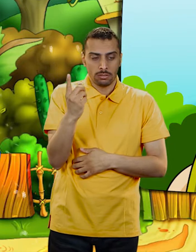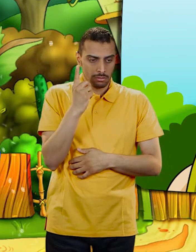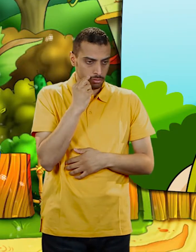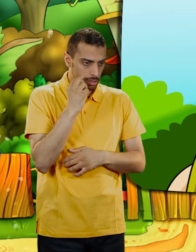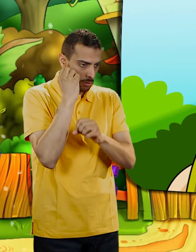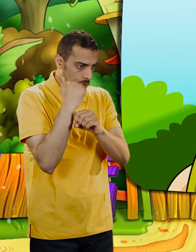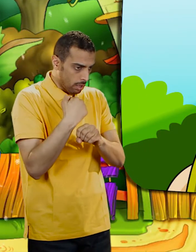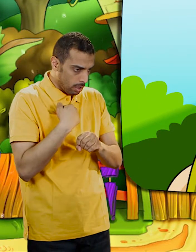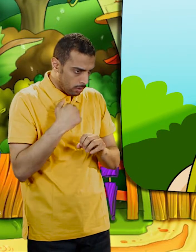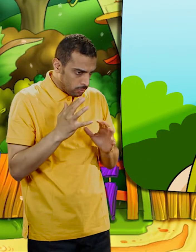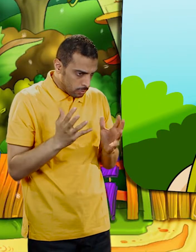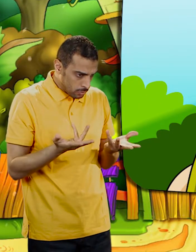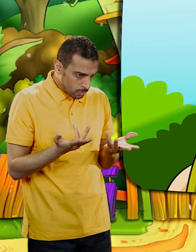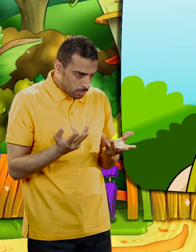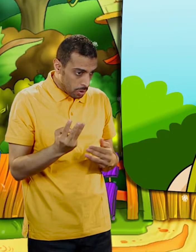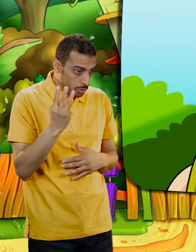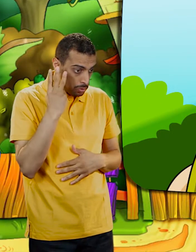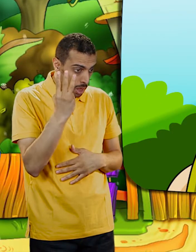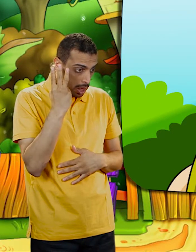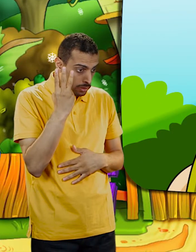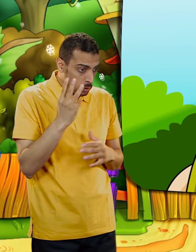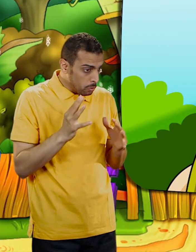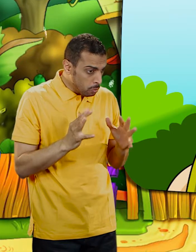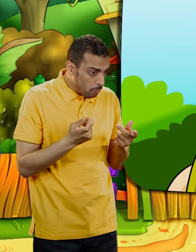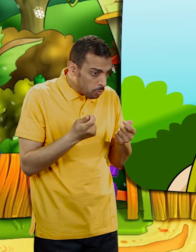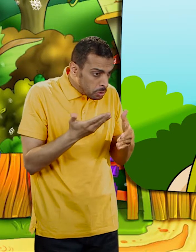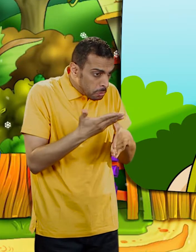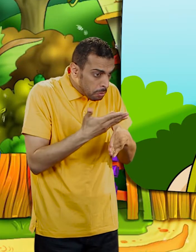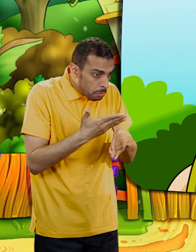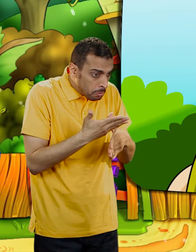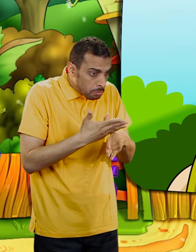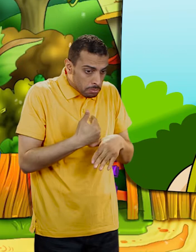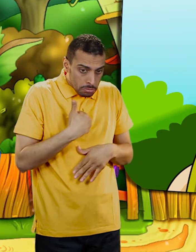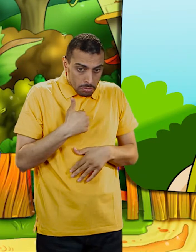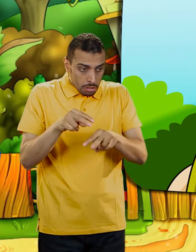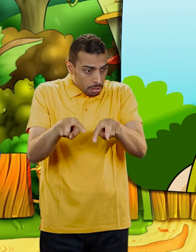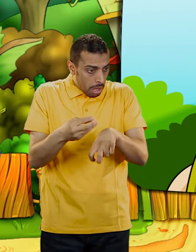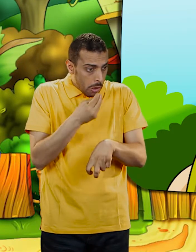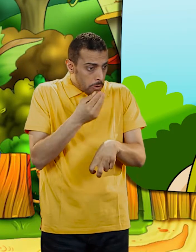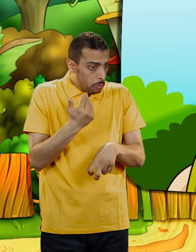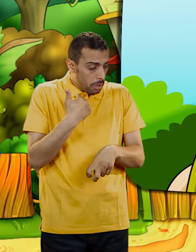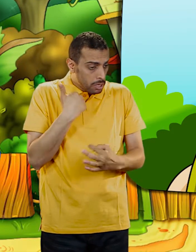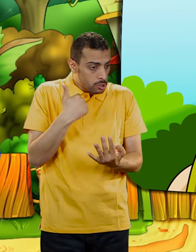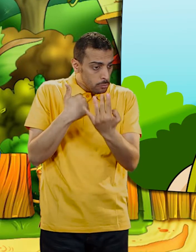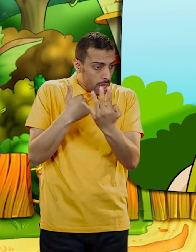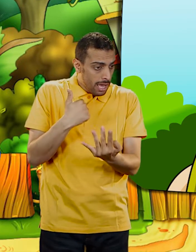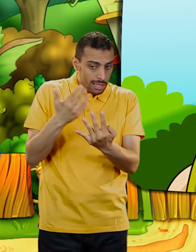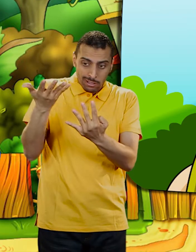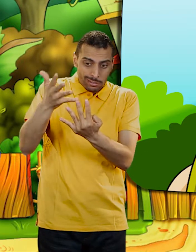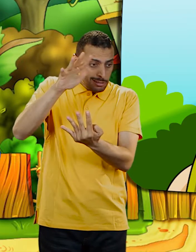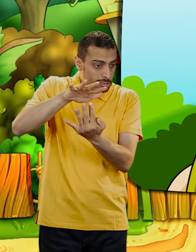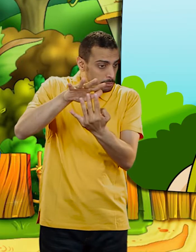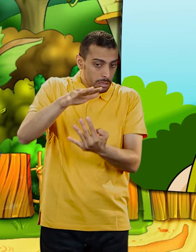ماذا تقول؟ أجرة ماذا؟ أنا لم أتناول سوى البخار وتريد